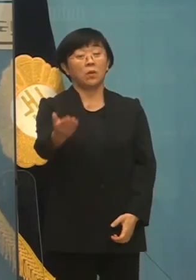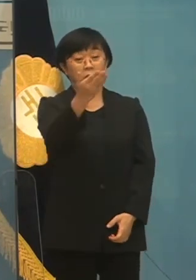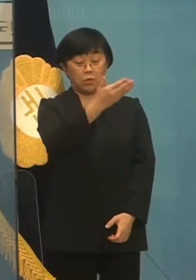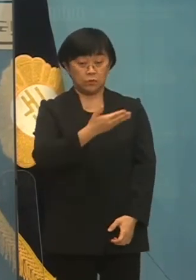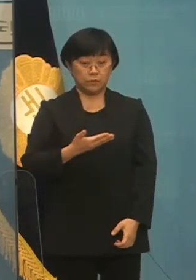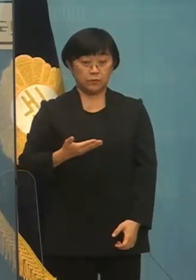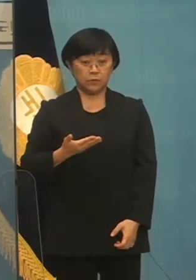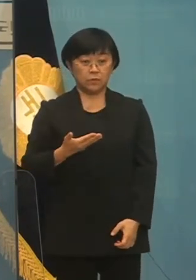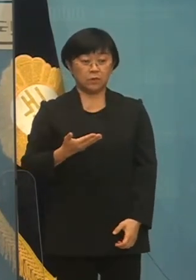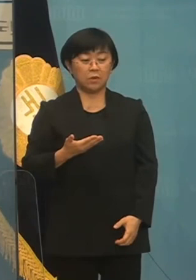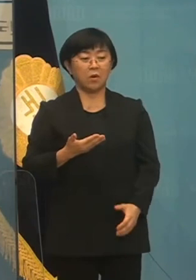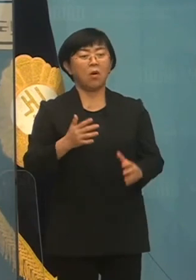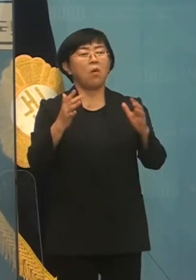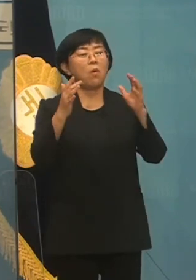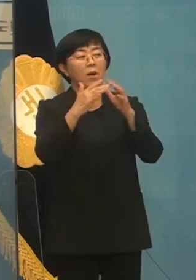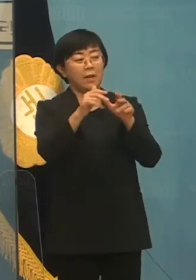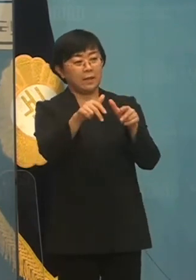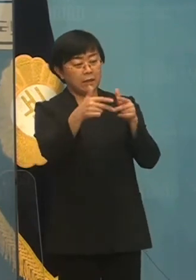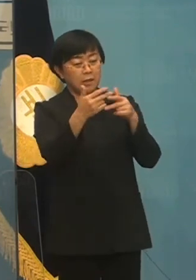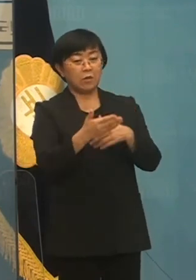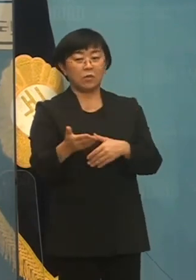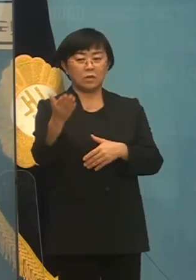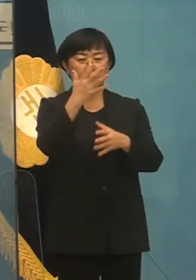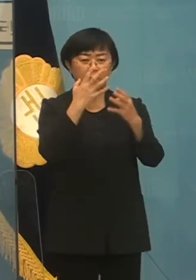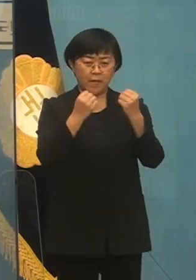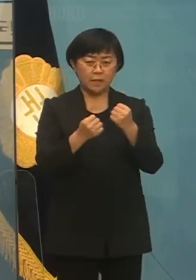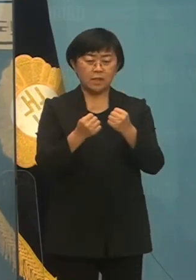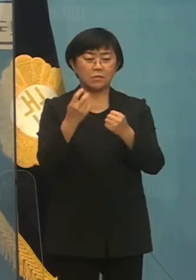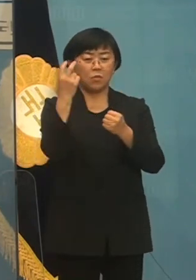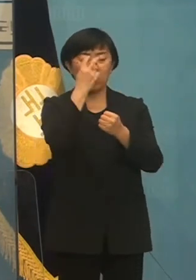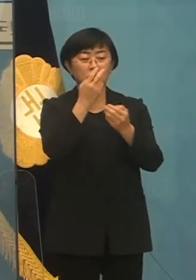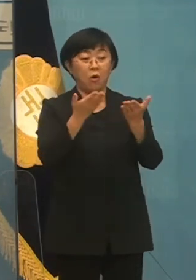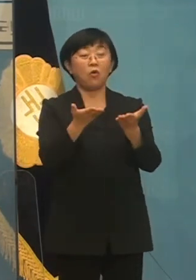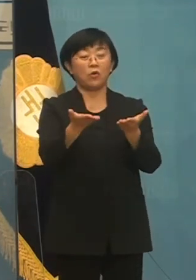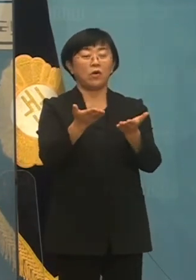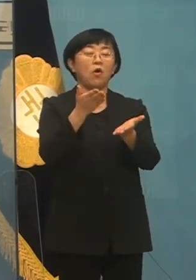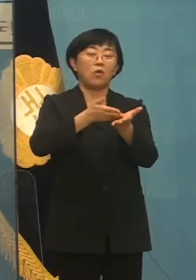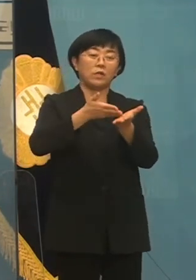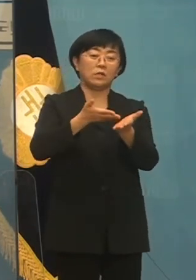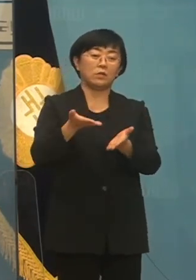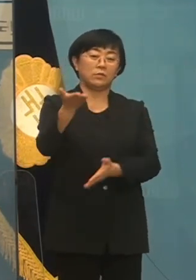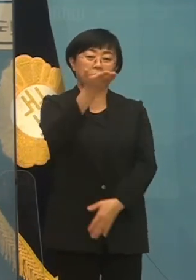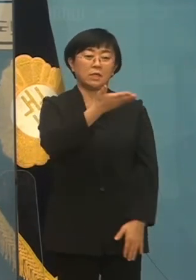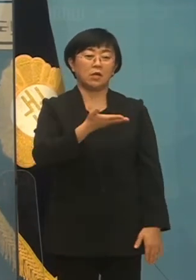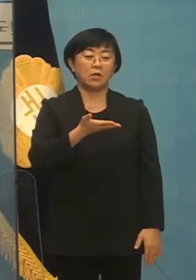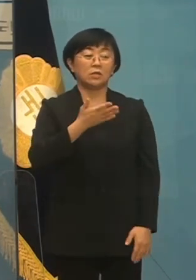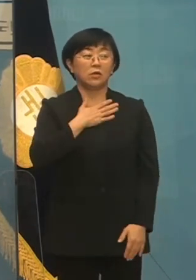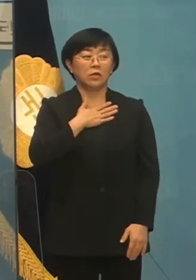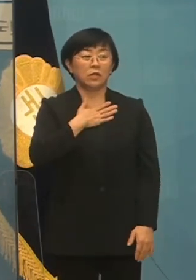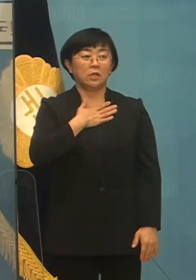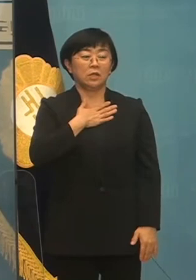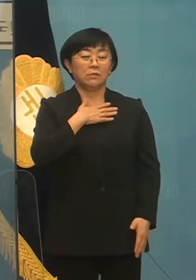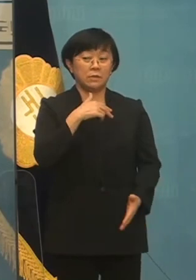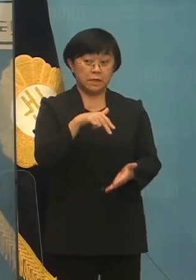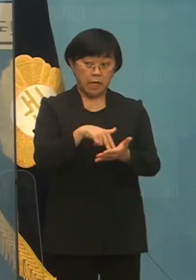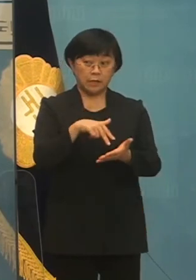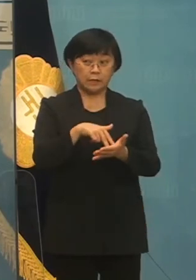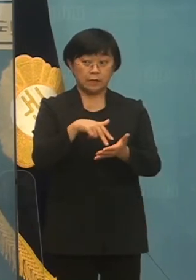여러분, 언론인 여러분들께서 많이 좀 살펴주시고 이런 저희 입장을